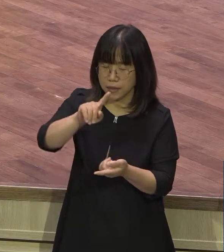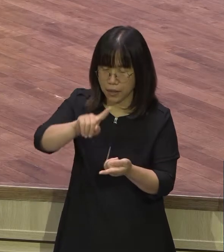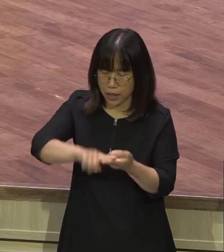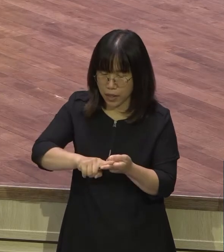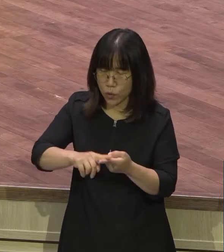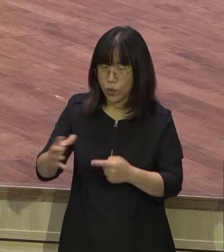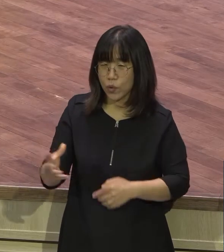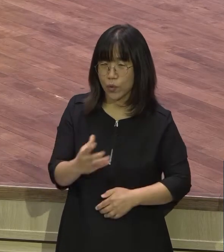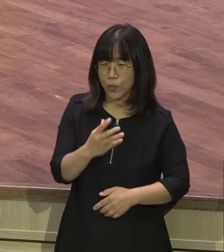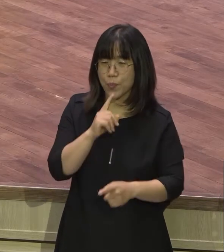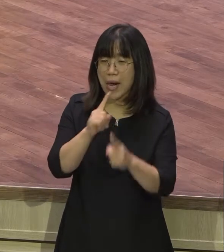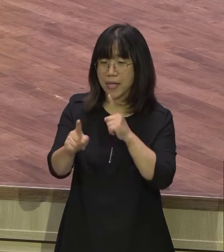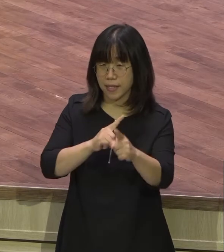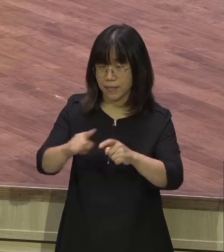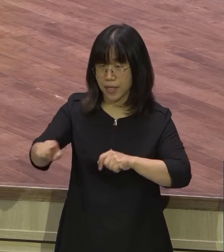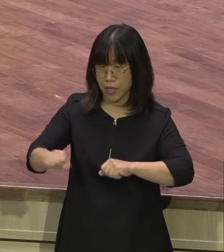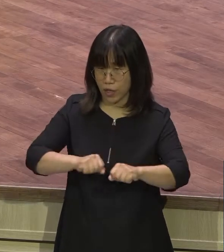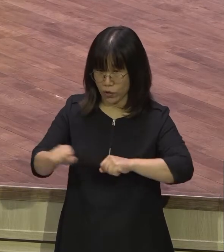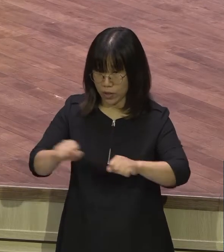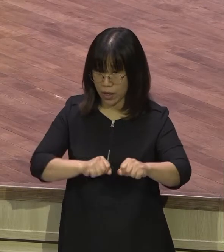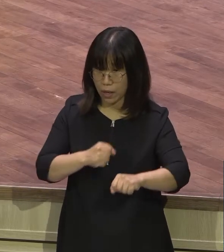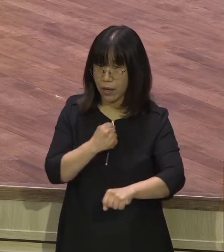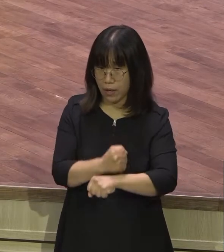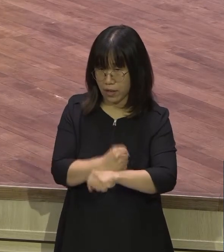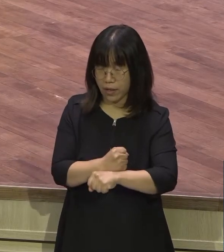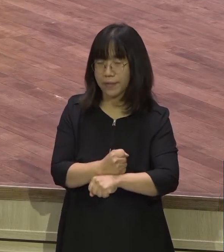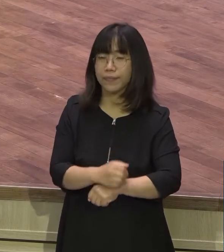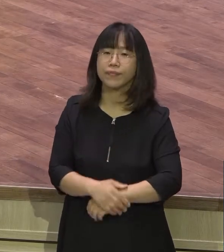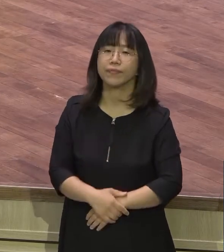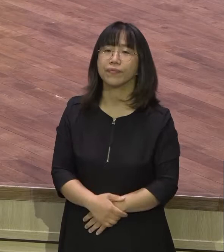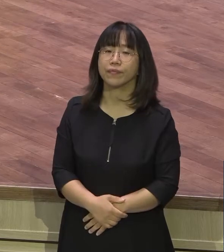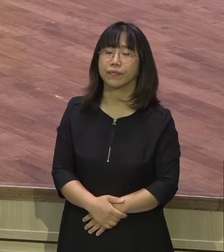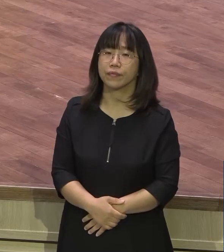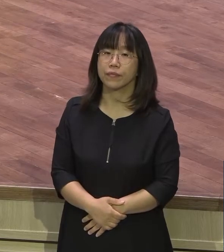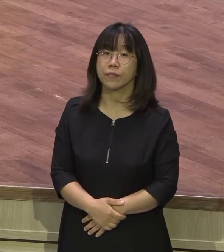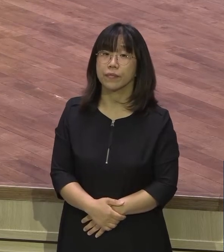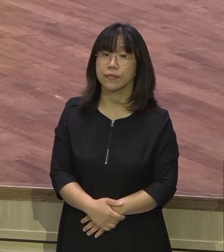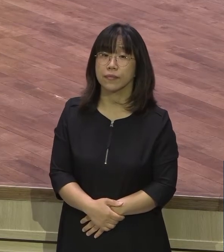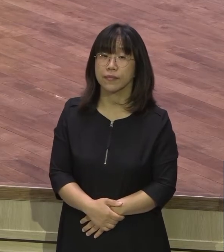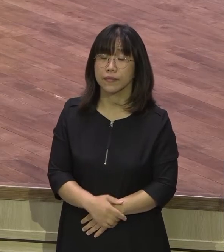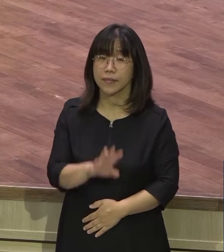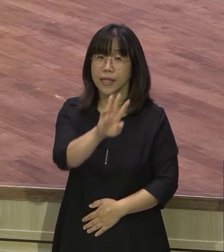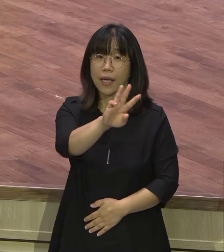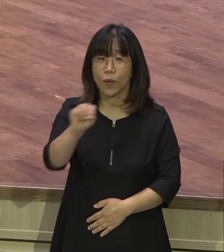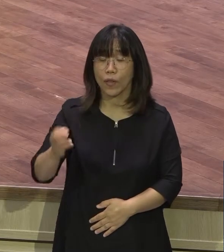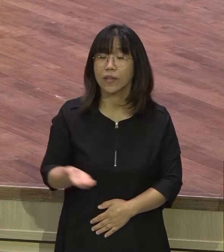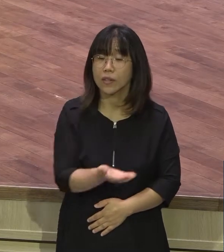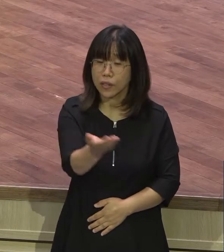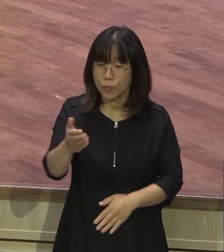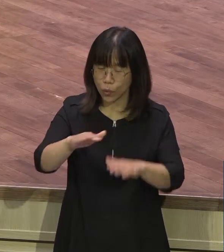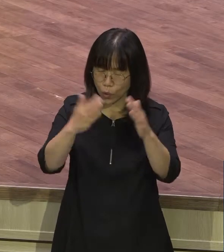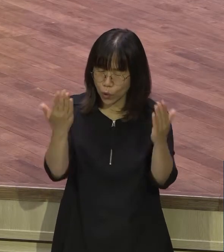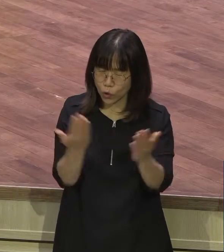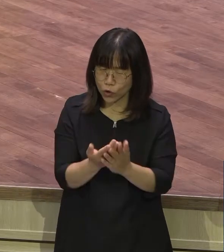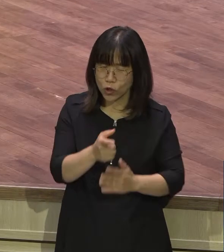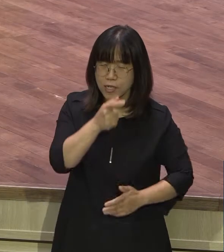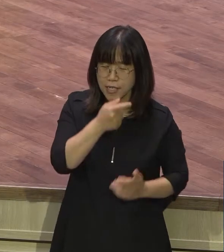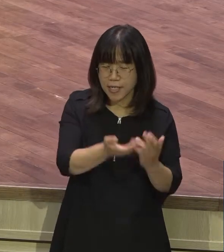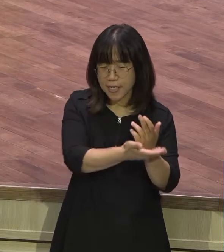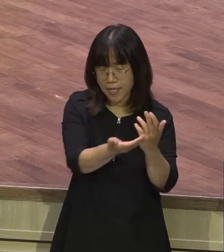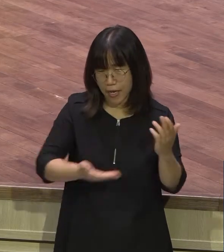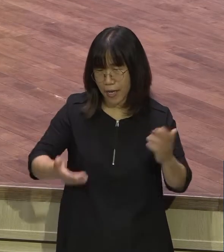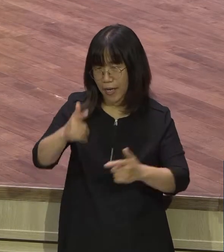30배 60배 100배 결실을 맺게 된다 우리 영계 모든 성도들 신혜가에 심은 나무가